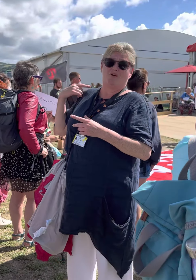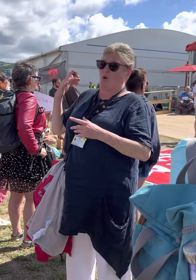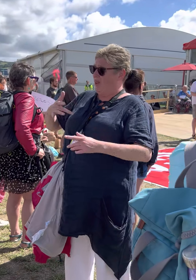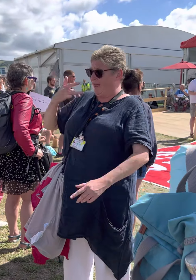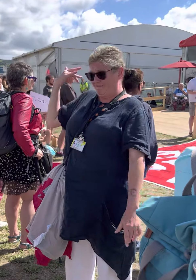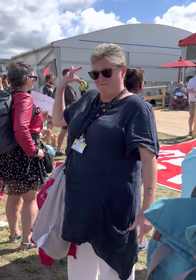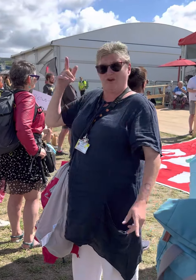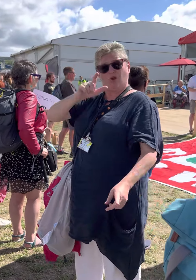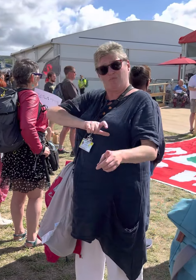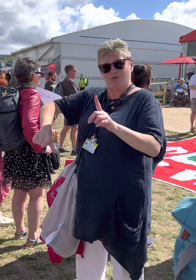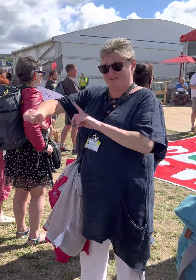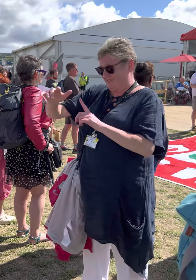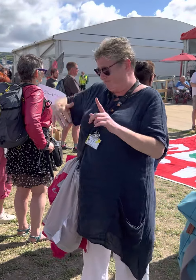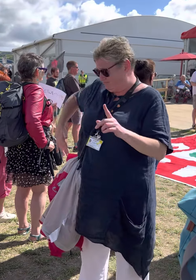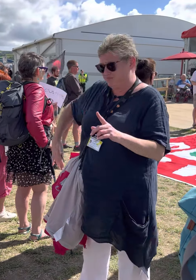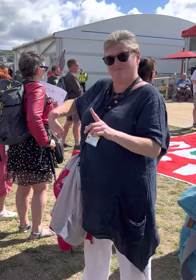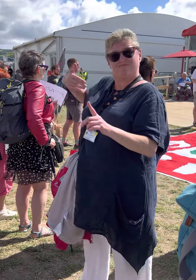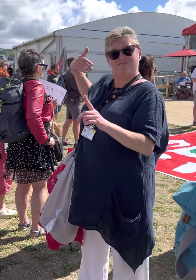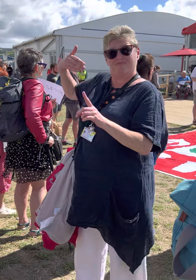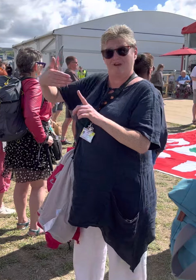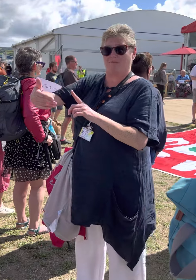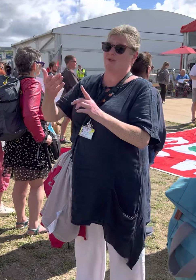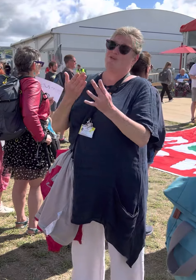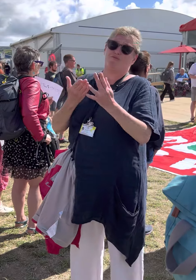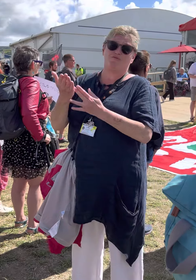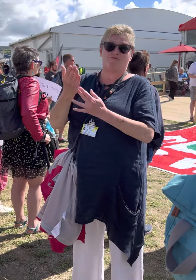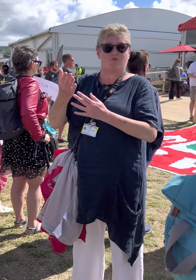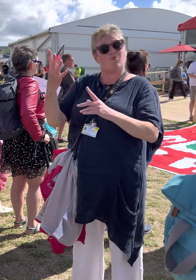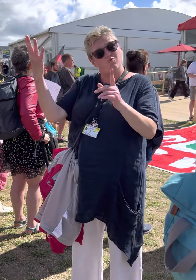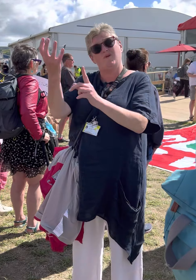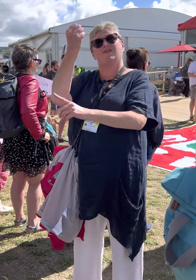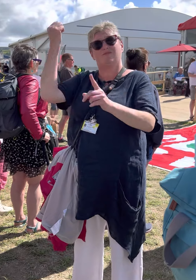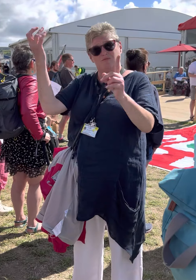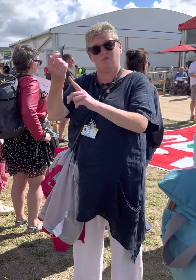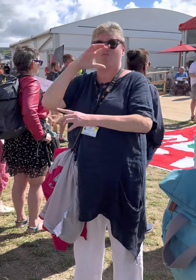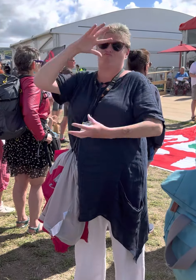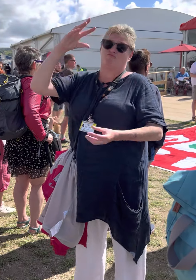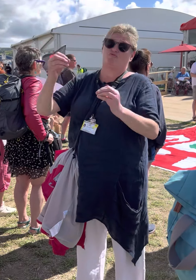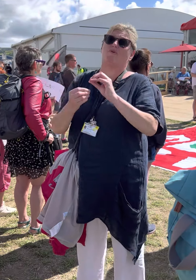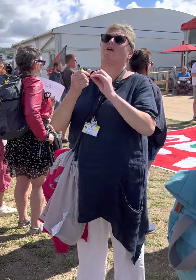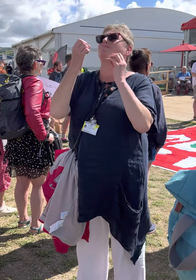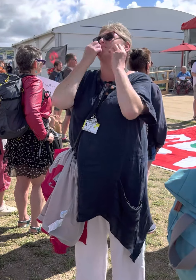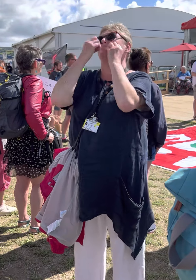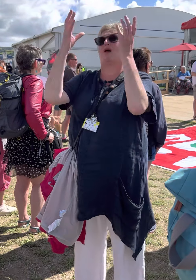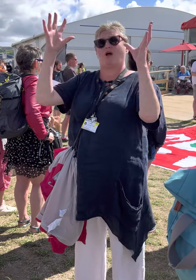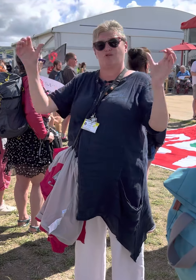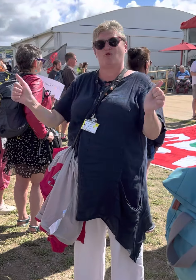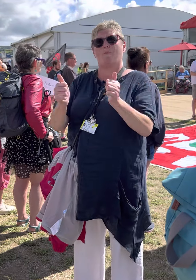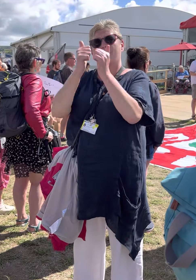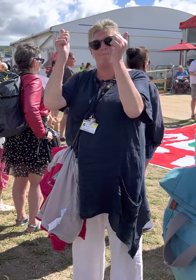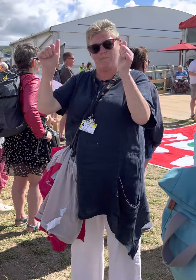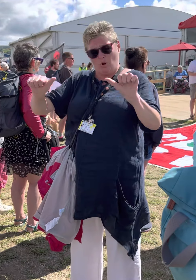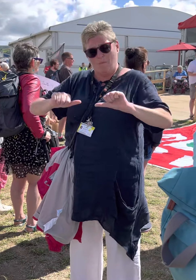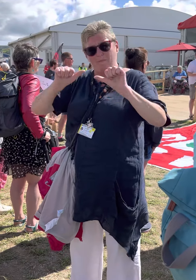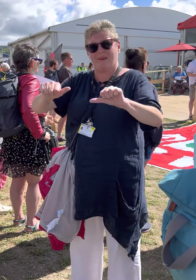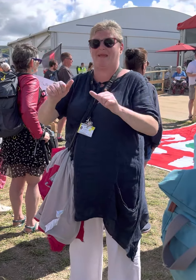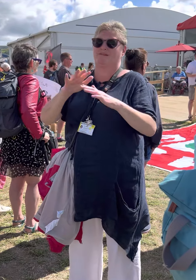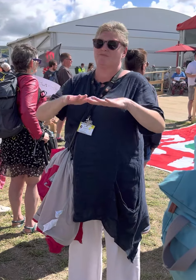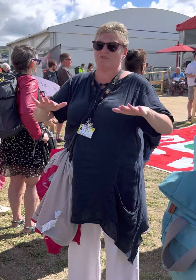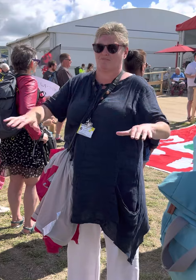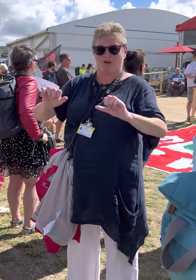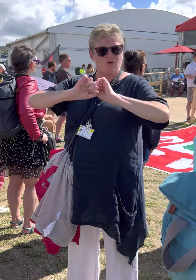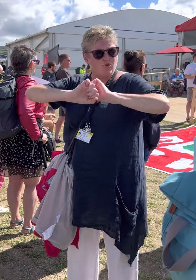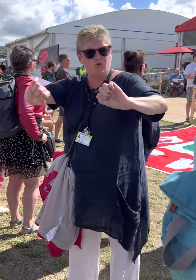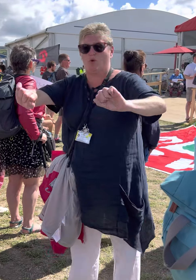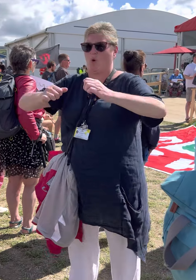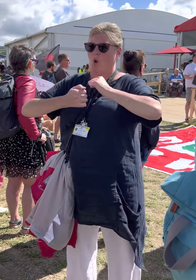holl gymunedau ni erioed. A thrwy ei ennill hi, mae allan ni greu gwlad gyfiawn. Gwlad sy'n eiddo phobl a